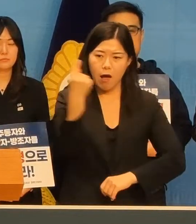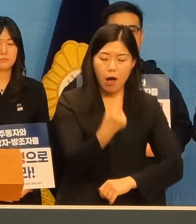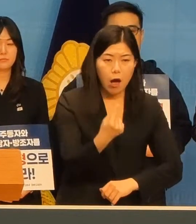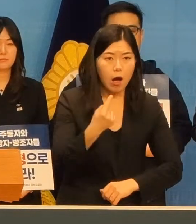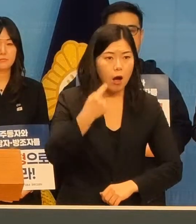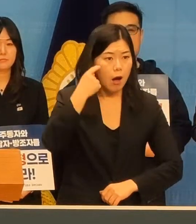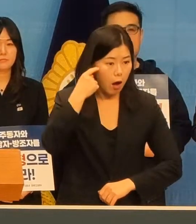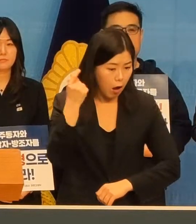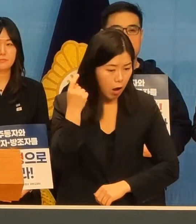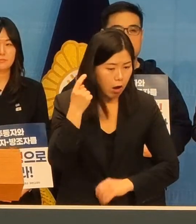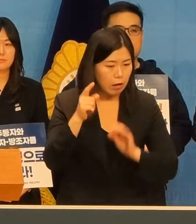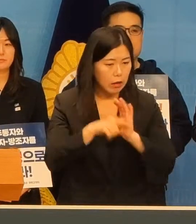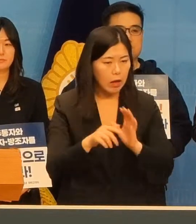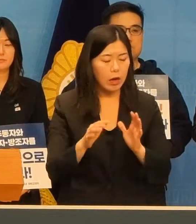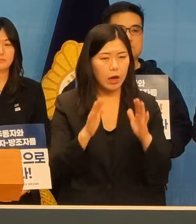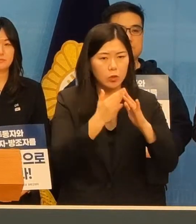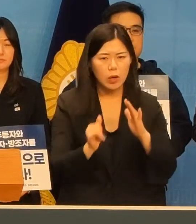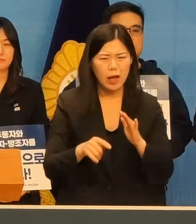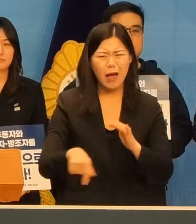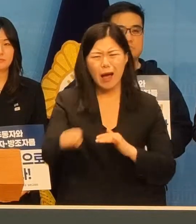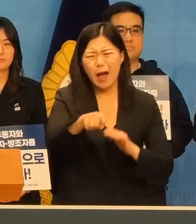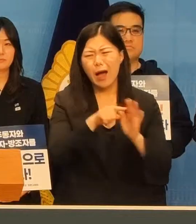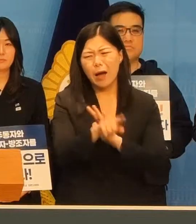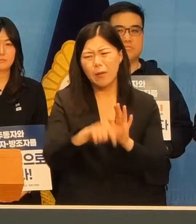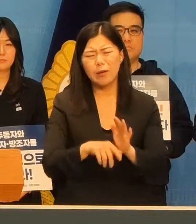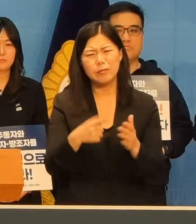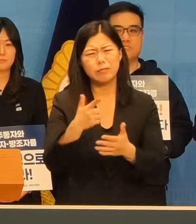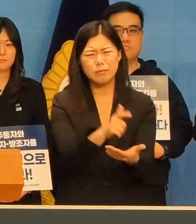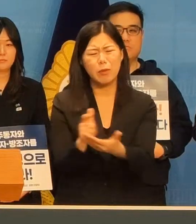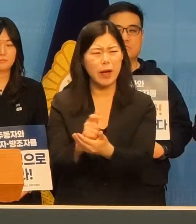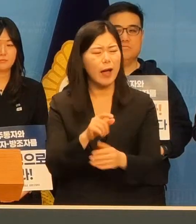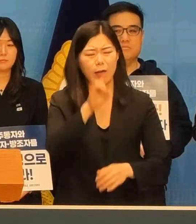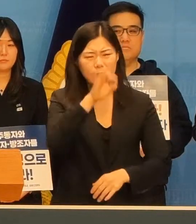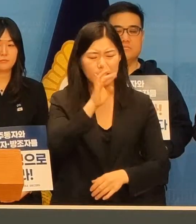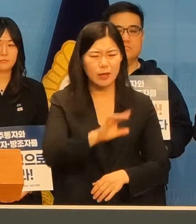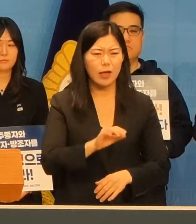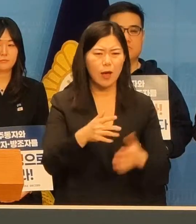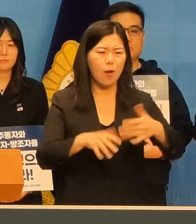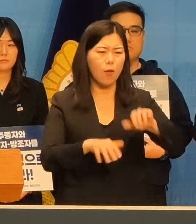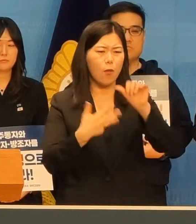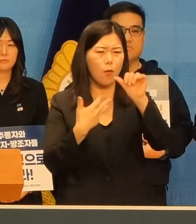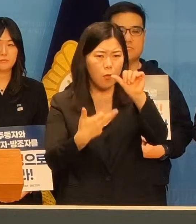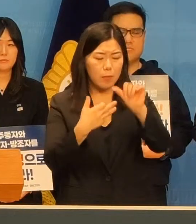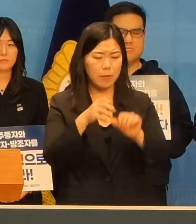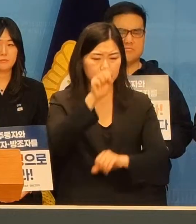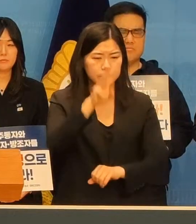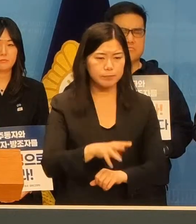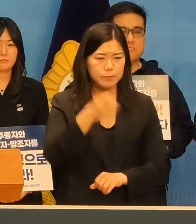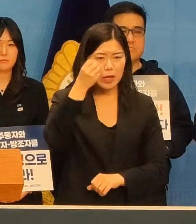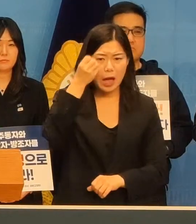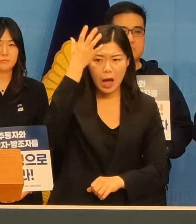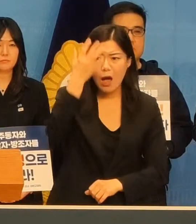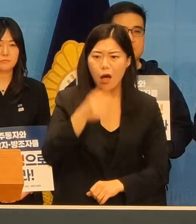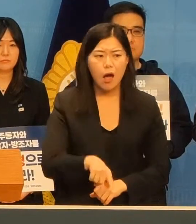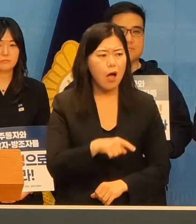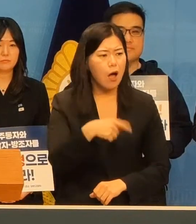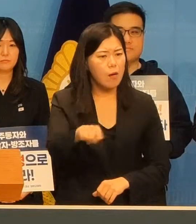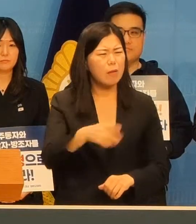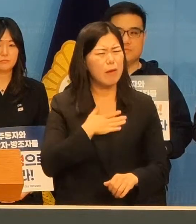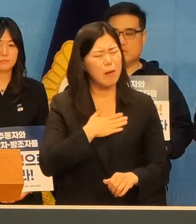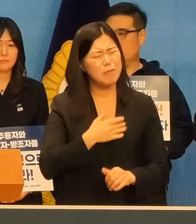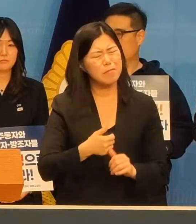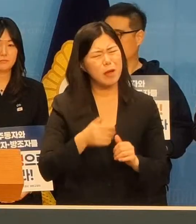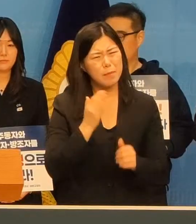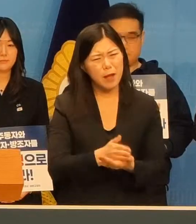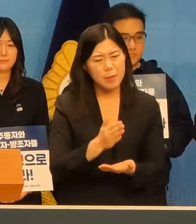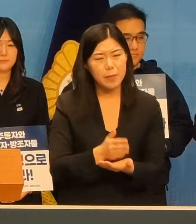때 가족들은 나가면 총 맞아 죽는다. 5.18 강주를 잊었느냐며 저를 말렸습니다.